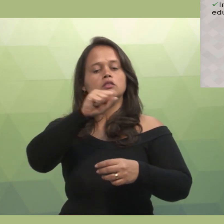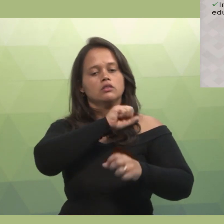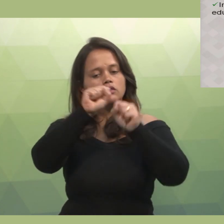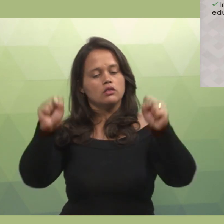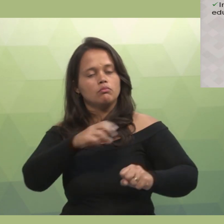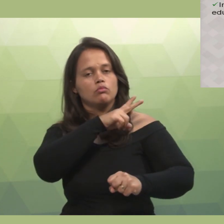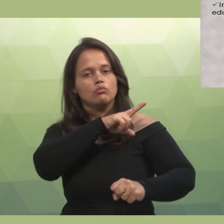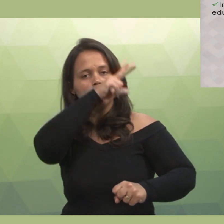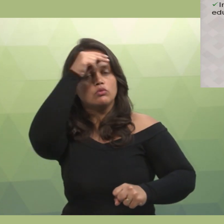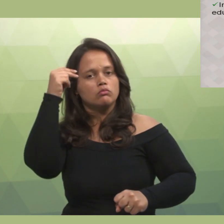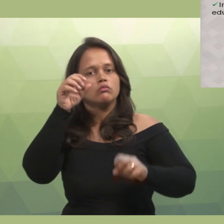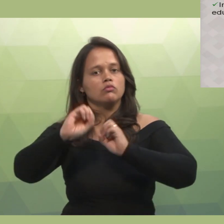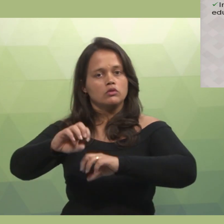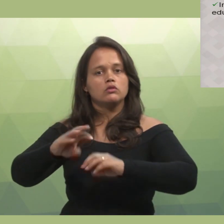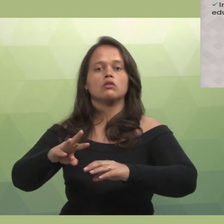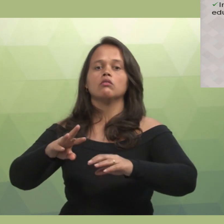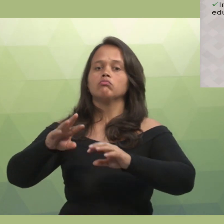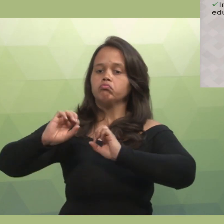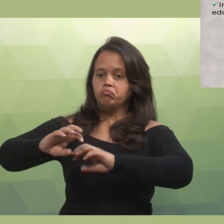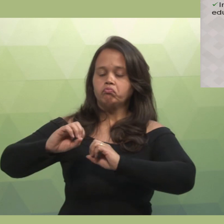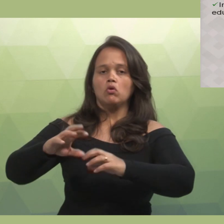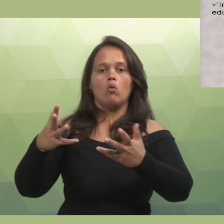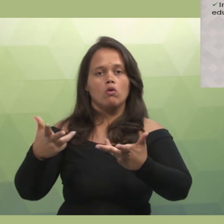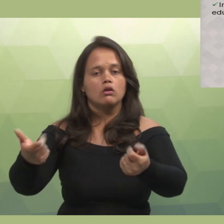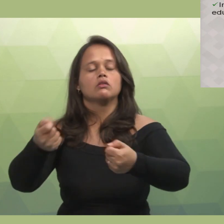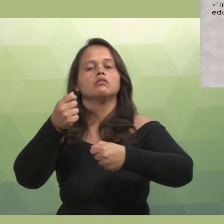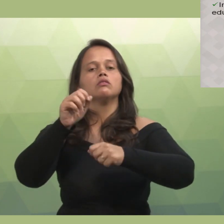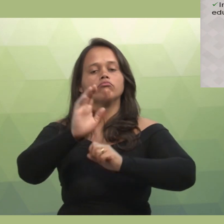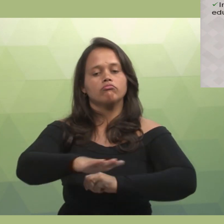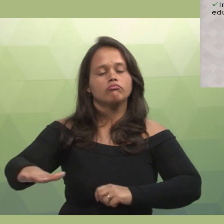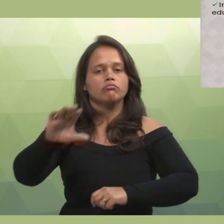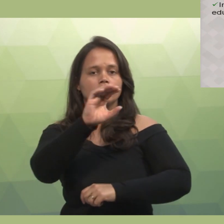às crianças de 0 a 6 anos de idade.